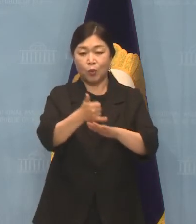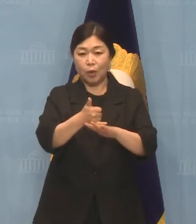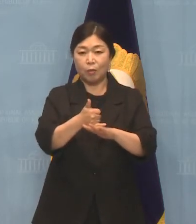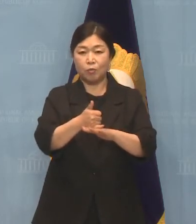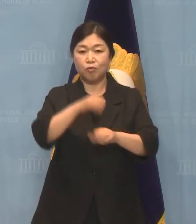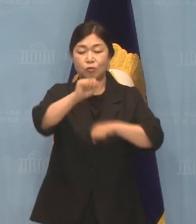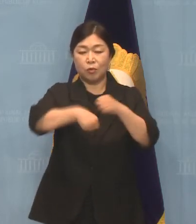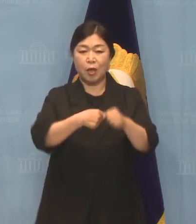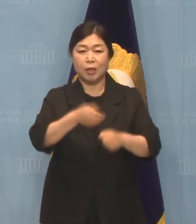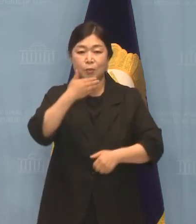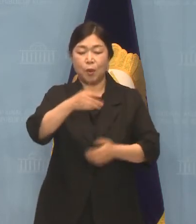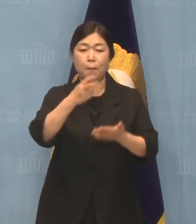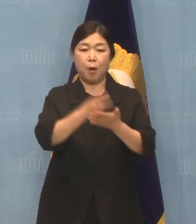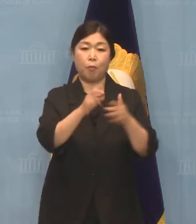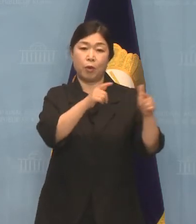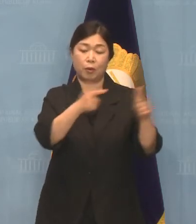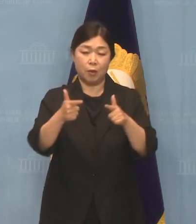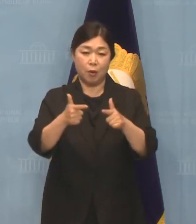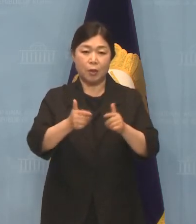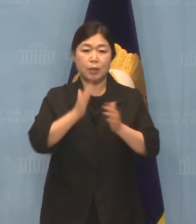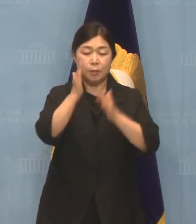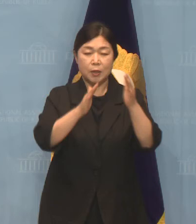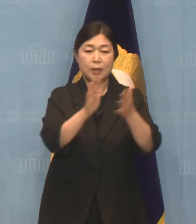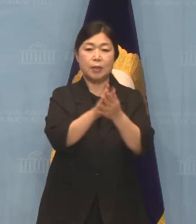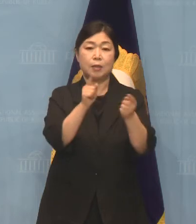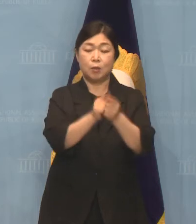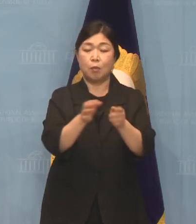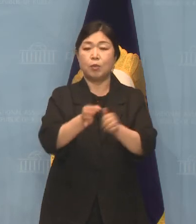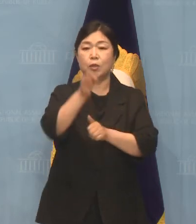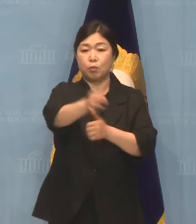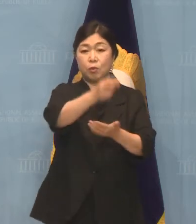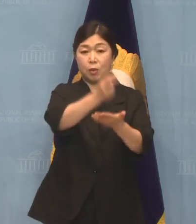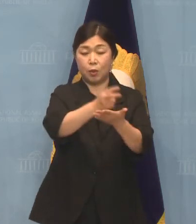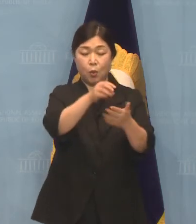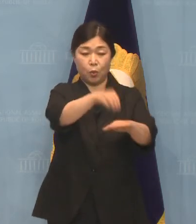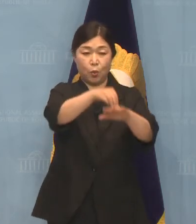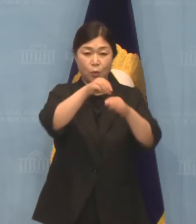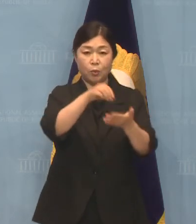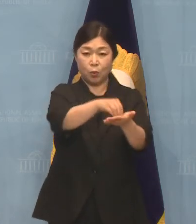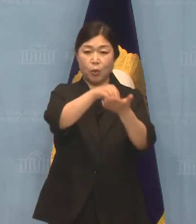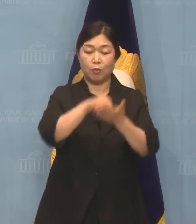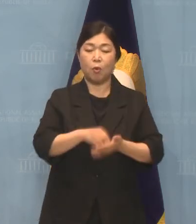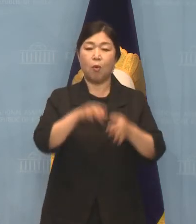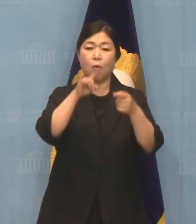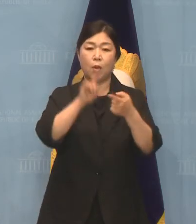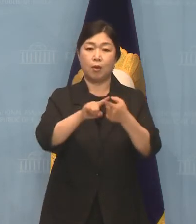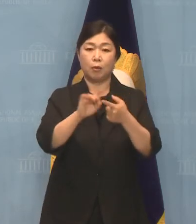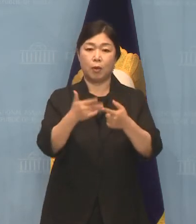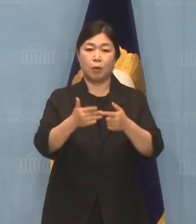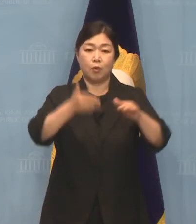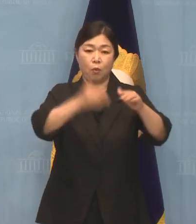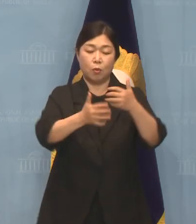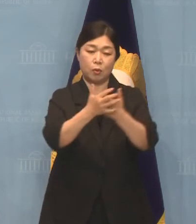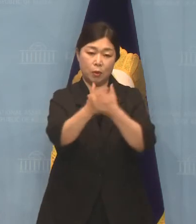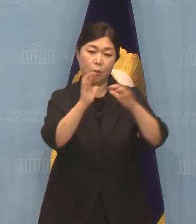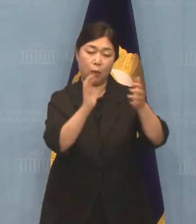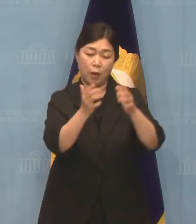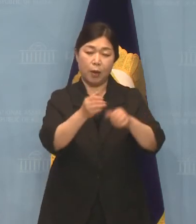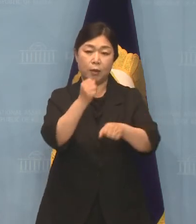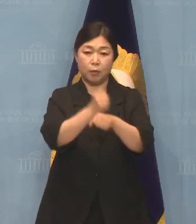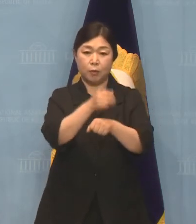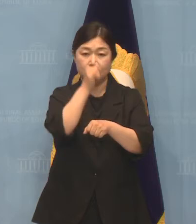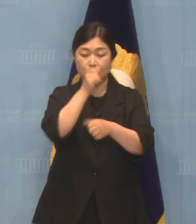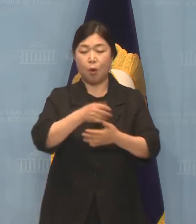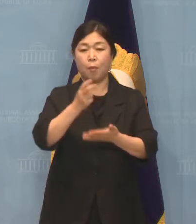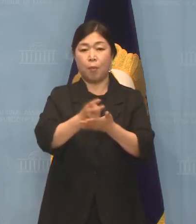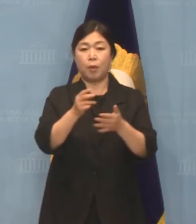농림축산식품법안심사소위원회를 열어서 임업 직접 지불제 도입 관련 재정 법률안에 대한 공청회를 개최하는 등 법안